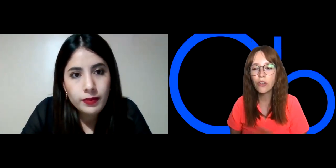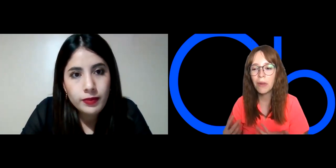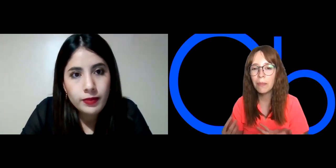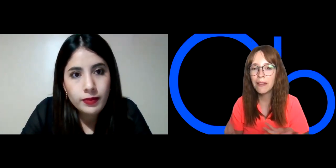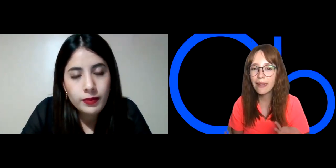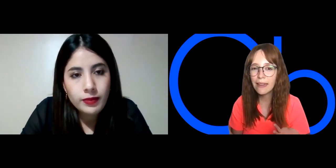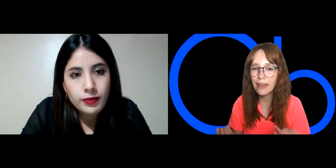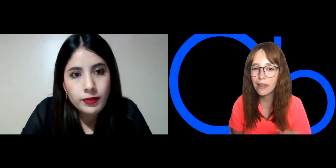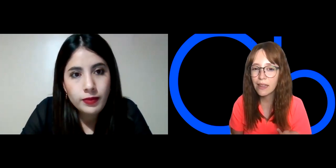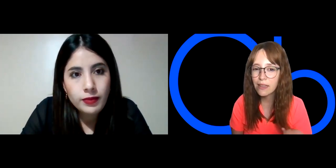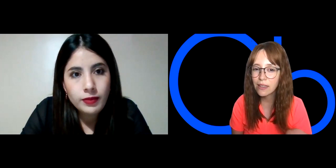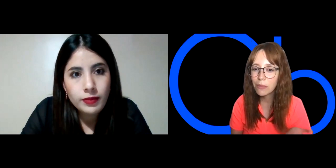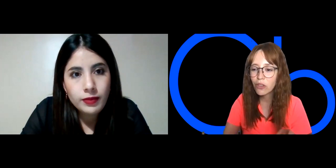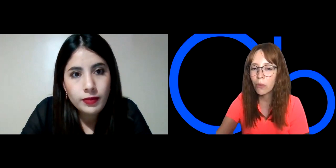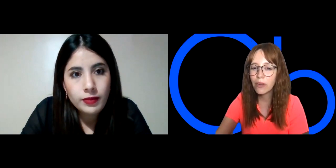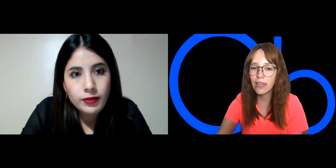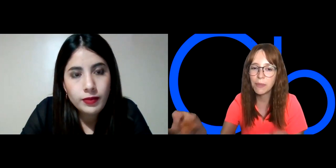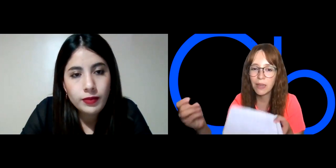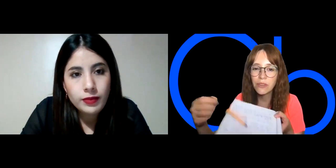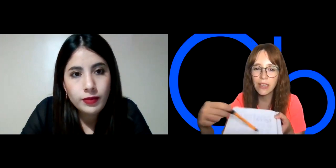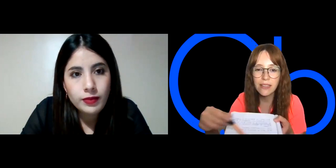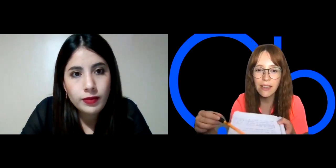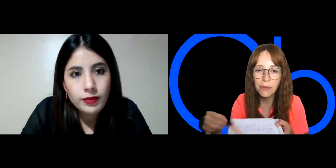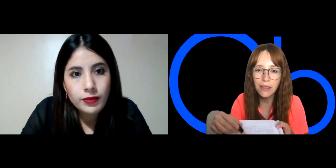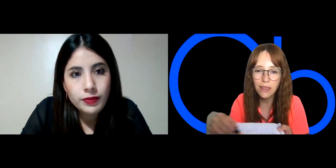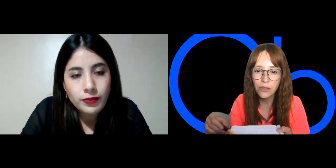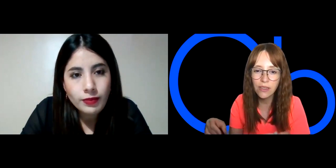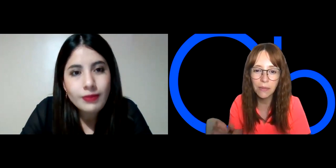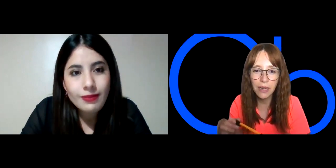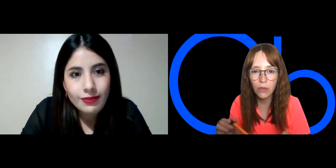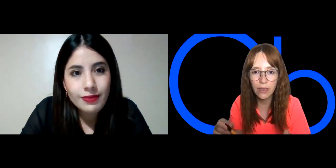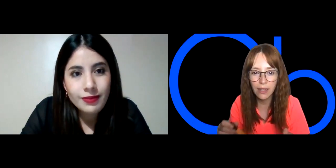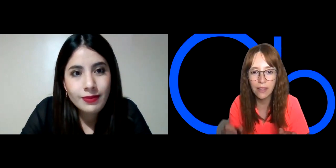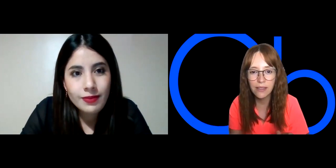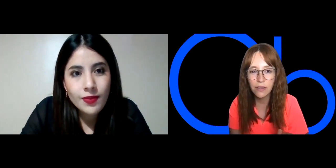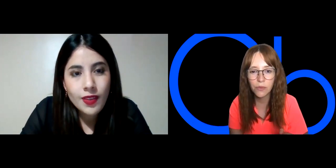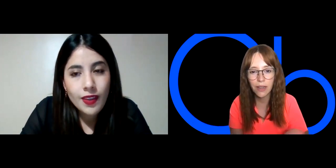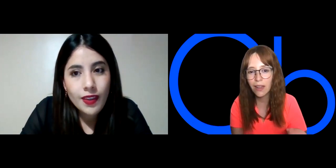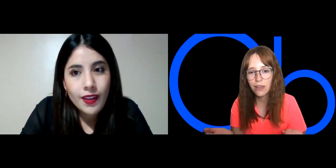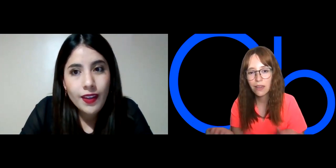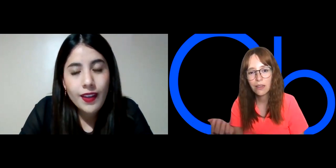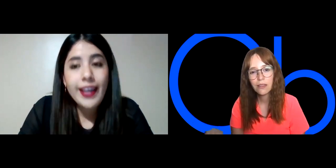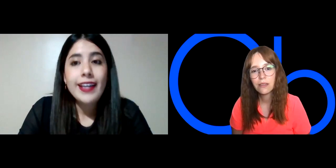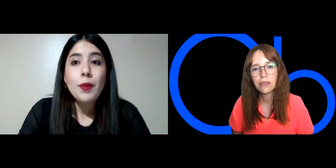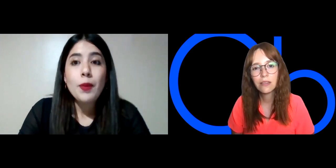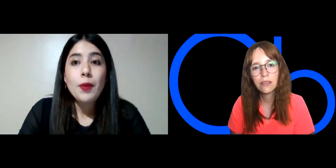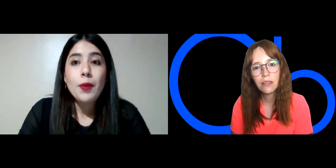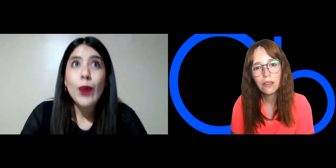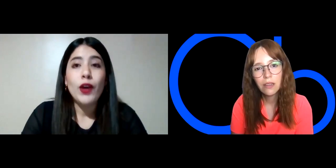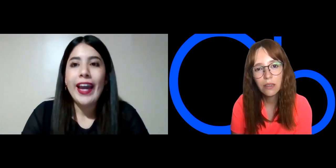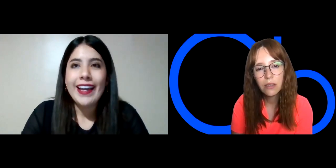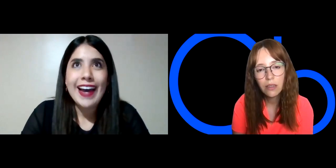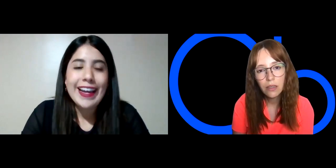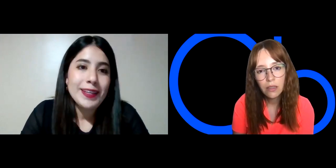video, normalmente, ¿qué es lo más común? Que les pidamos que escriban, que nos escriban lo que quieren decirnos, ¿verdad?